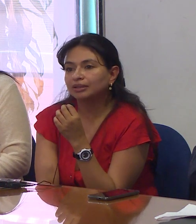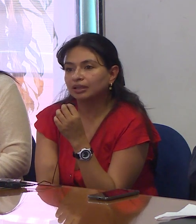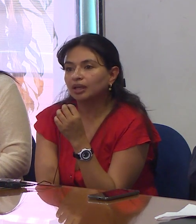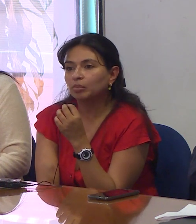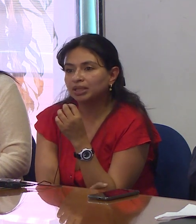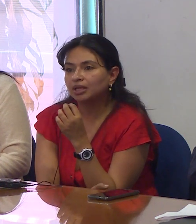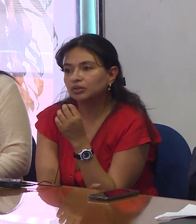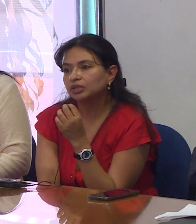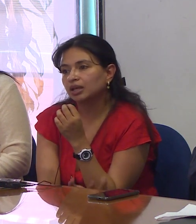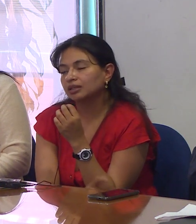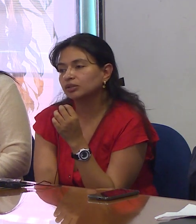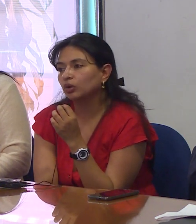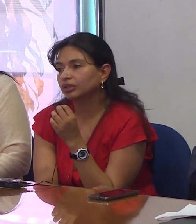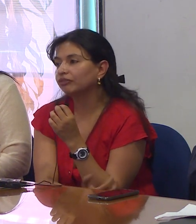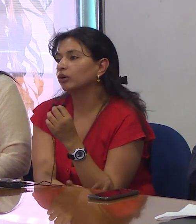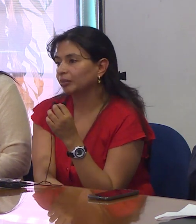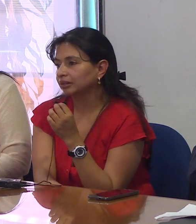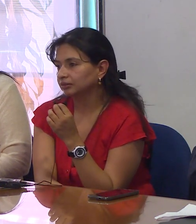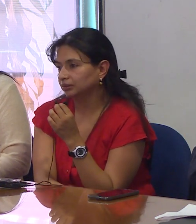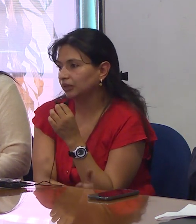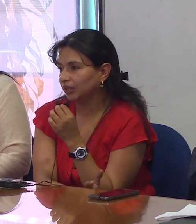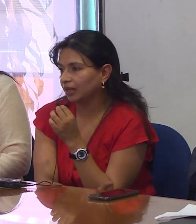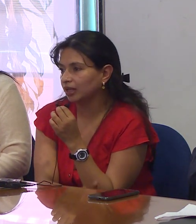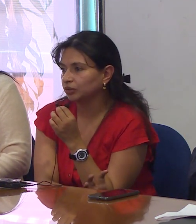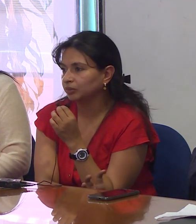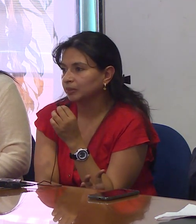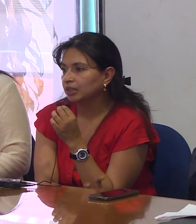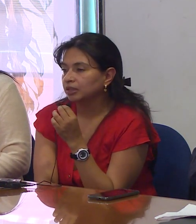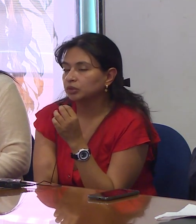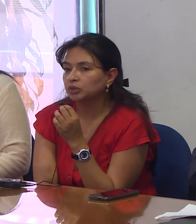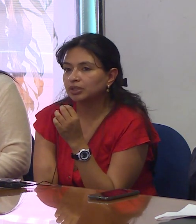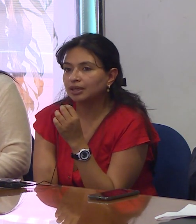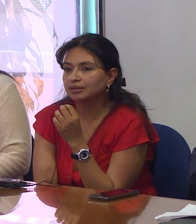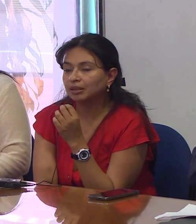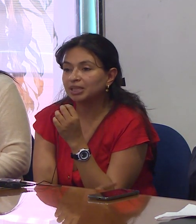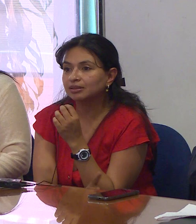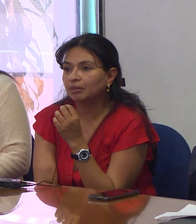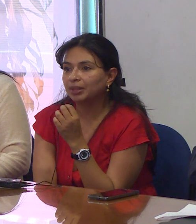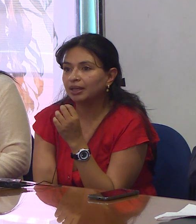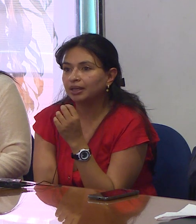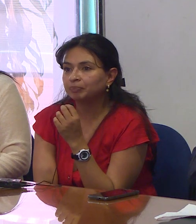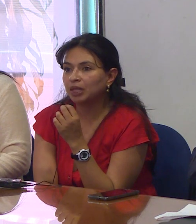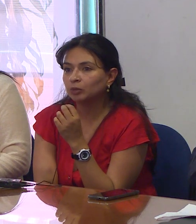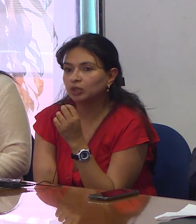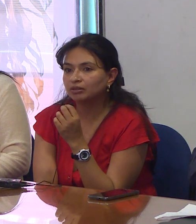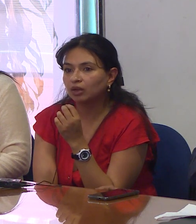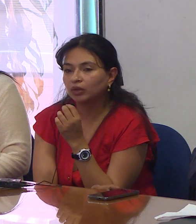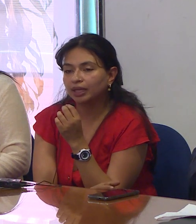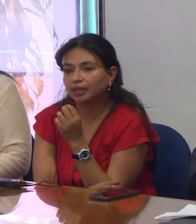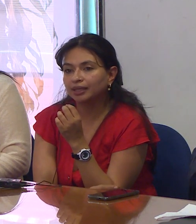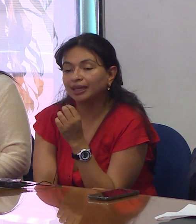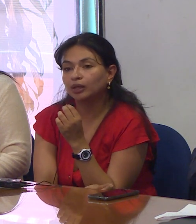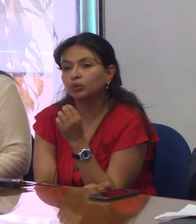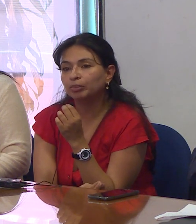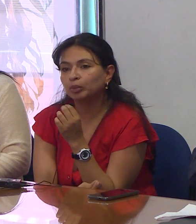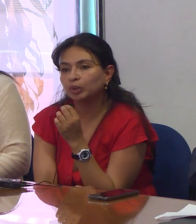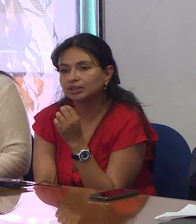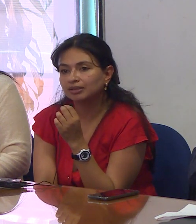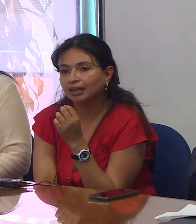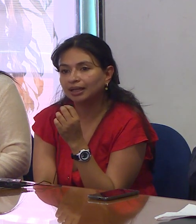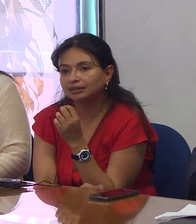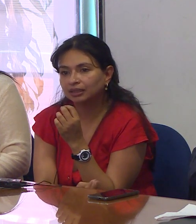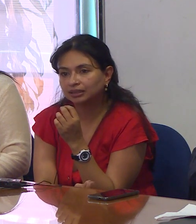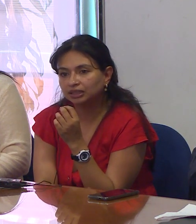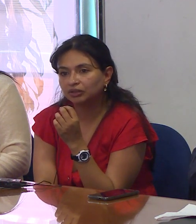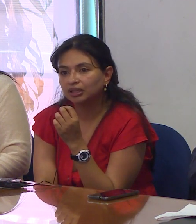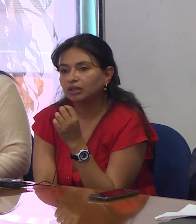como tratar de acompañarlos y darles otra forma de ver aquello. Entonces, también siempre hemos tratado que quede una